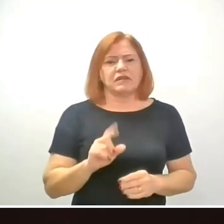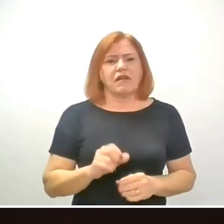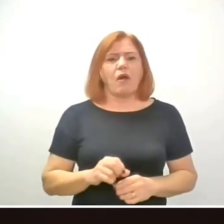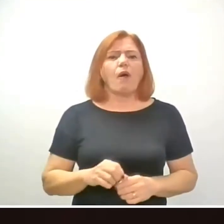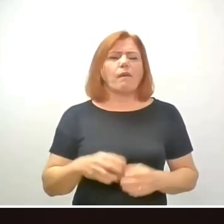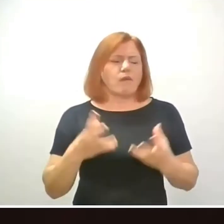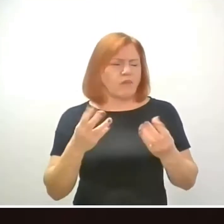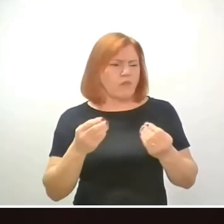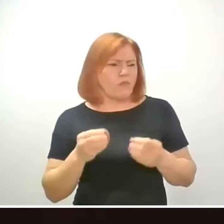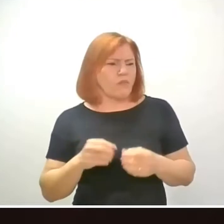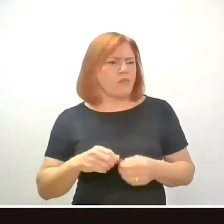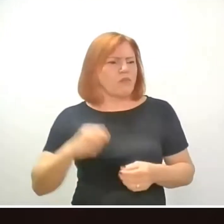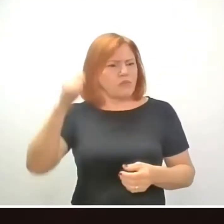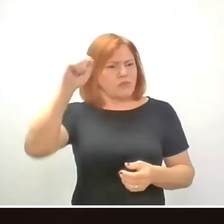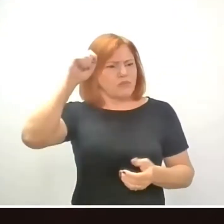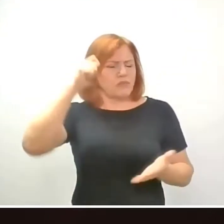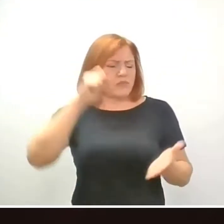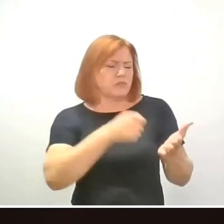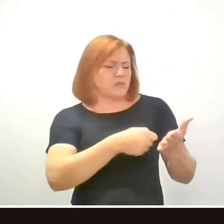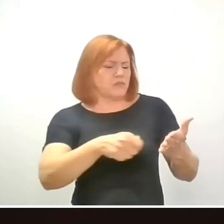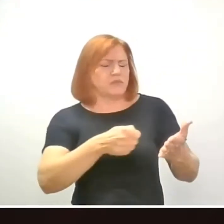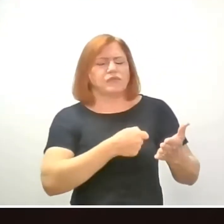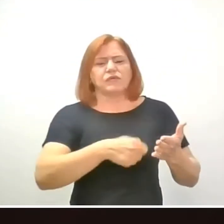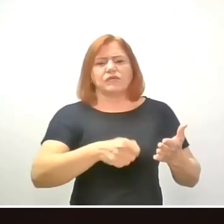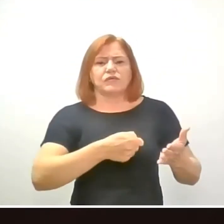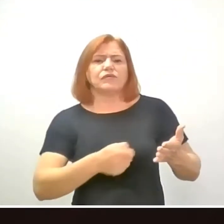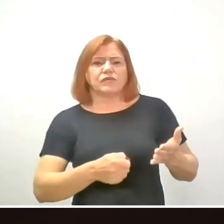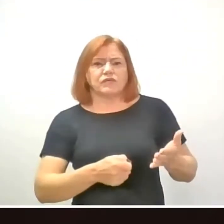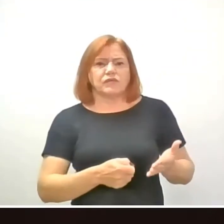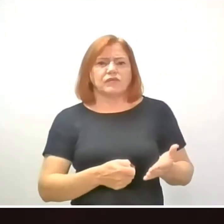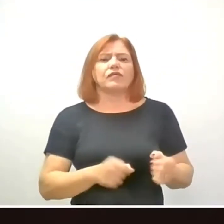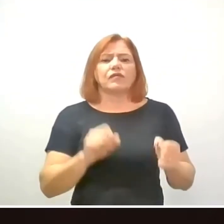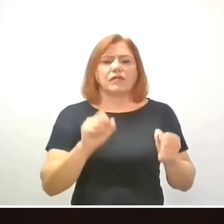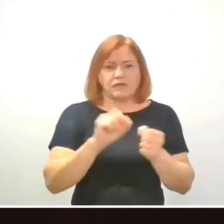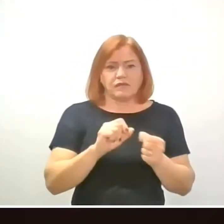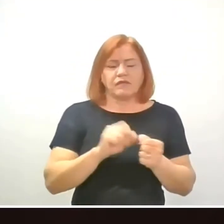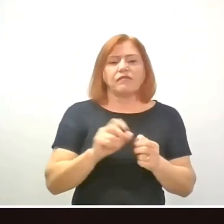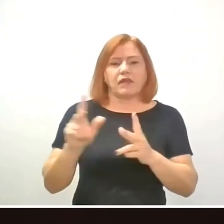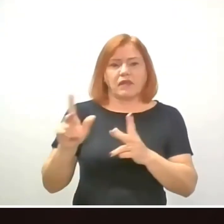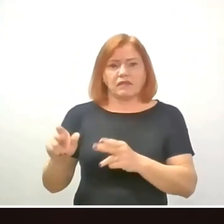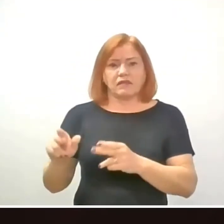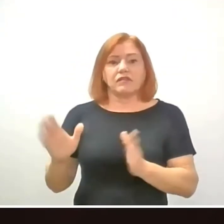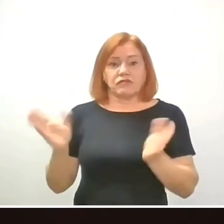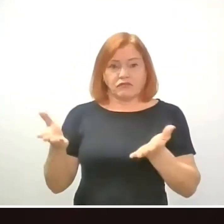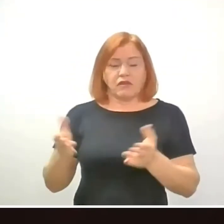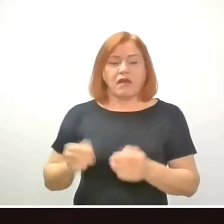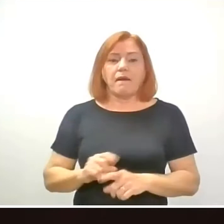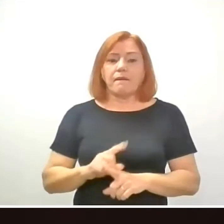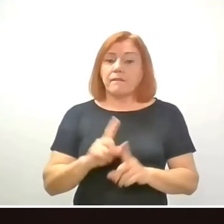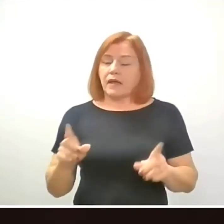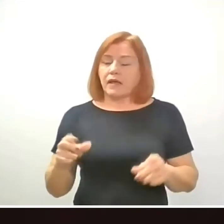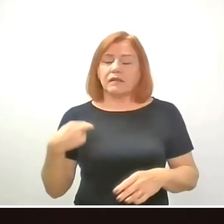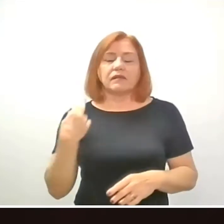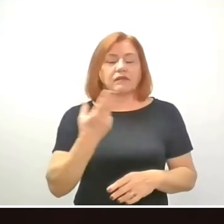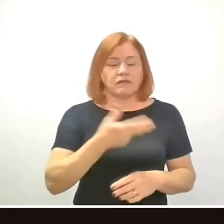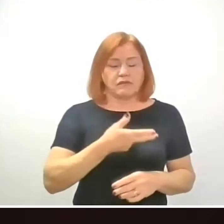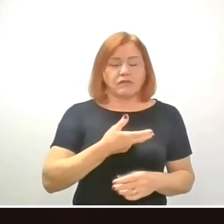Bíblia já o fizeram. Nós não temos essa pretensão de fazê-lo, é apenas para nós